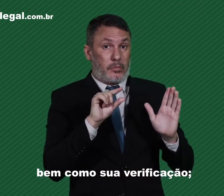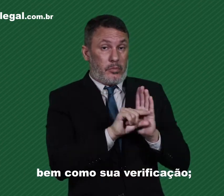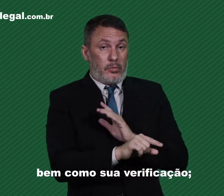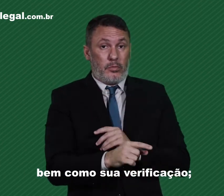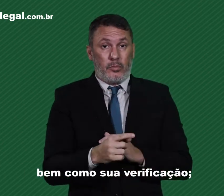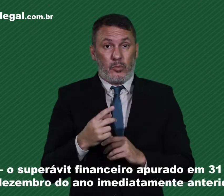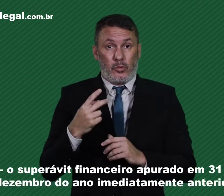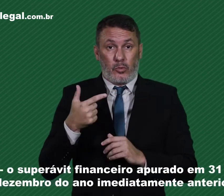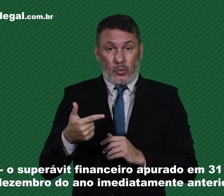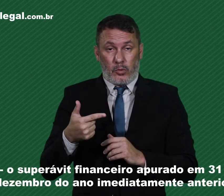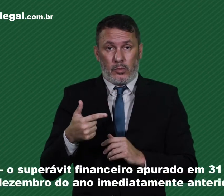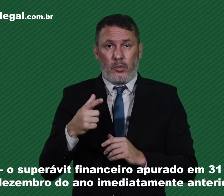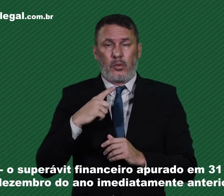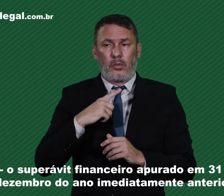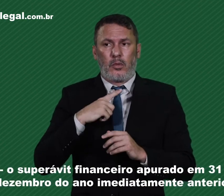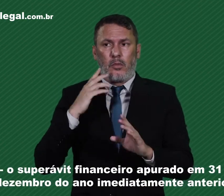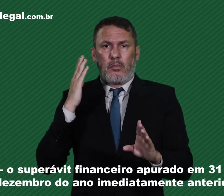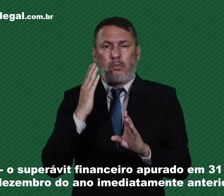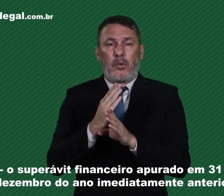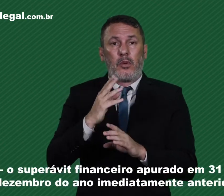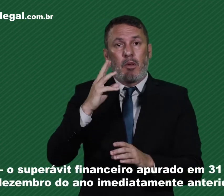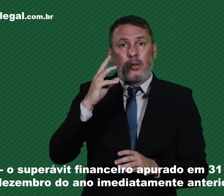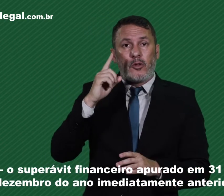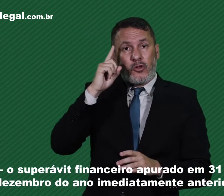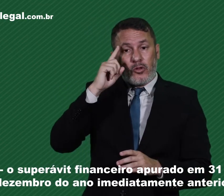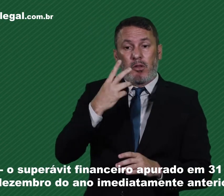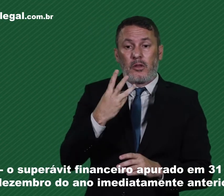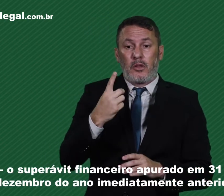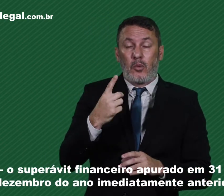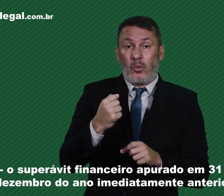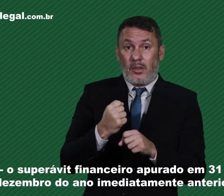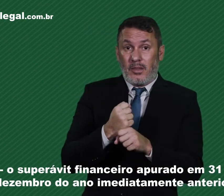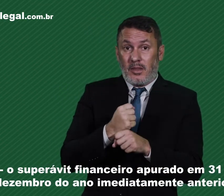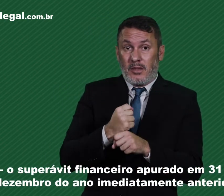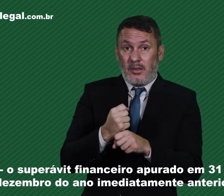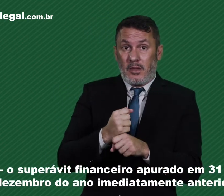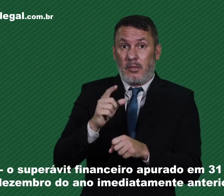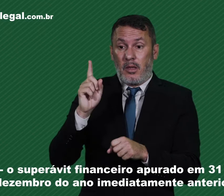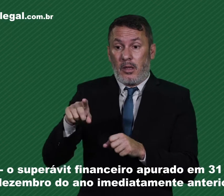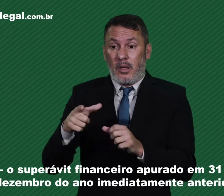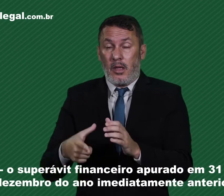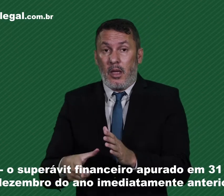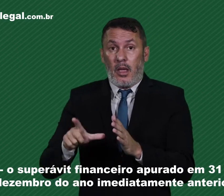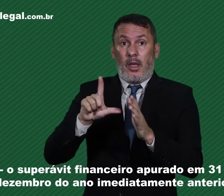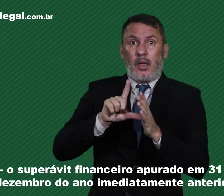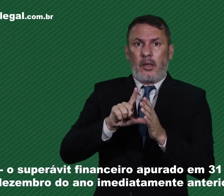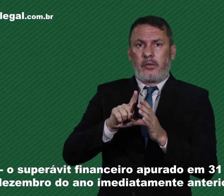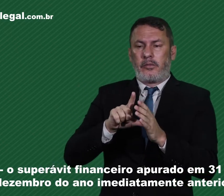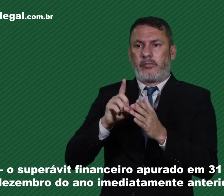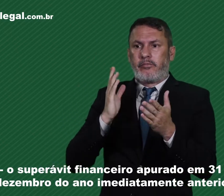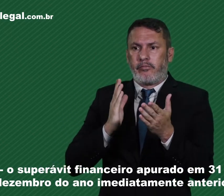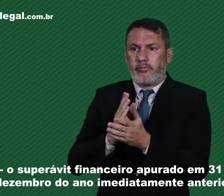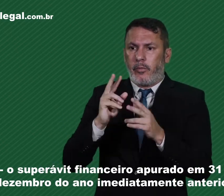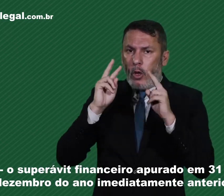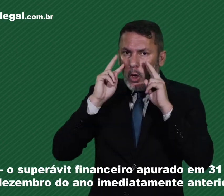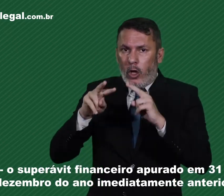verificação inciso 2 o superávit financeiro apurado em 31 dedezembro do ano imediatamente anterior